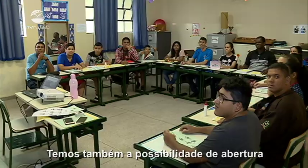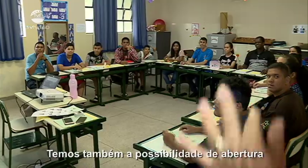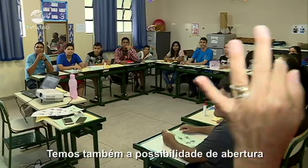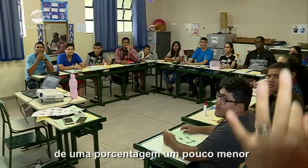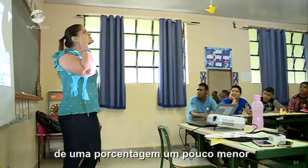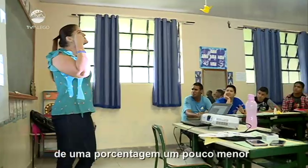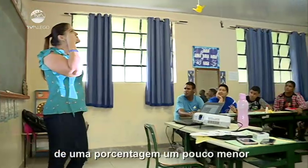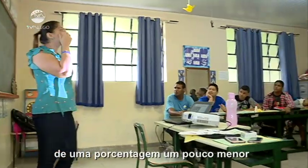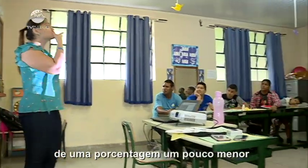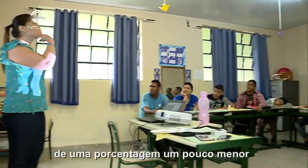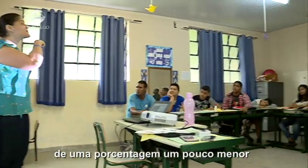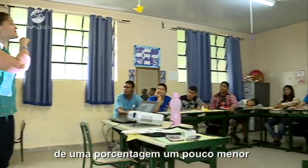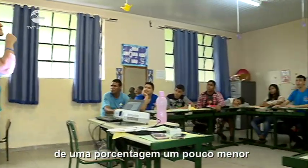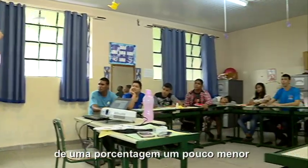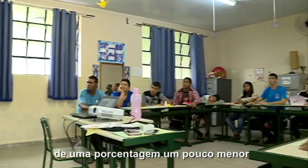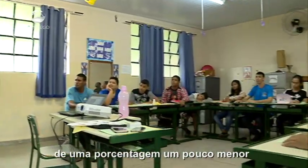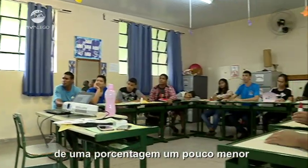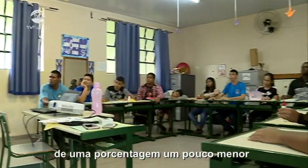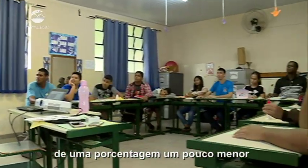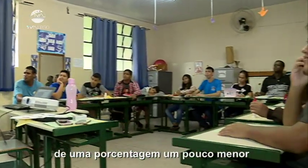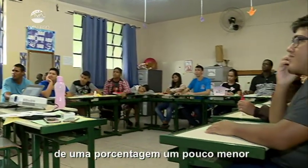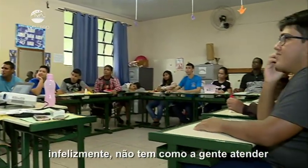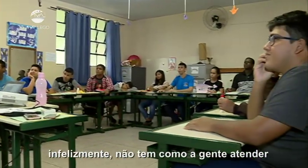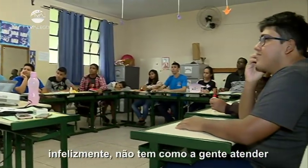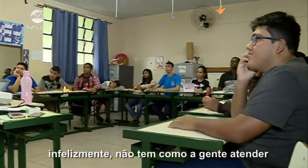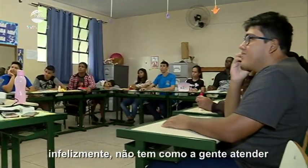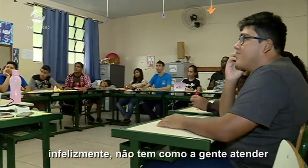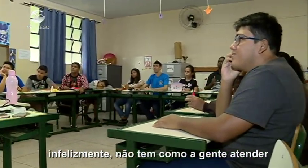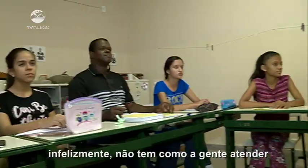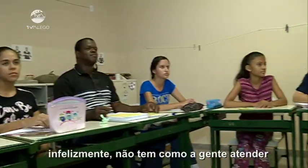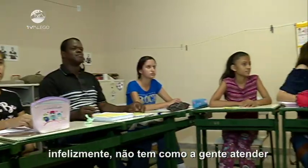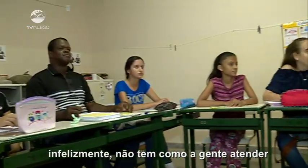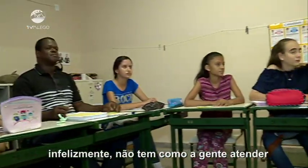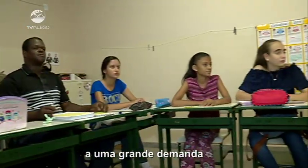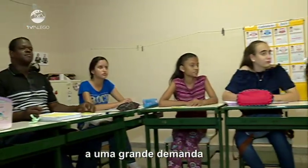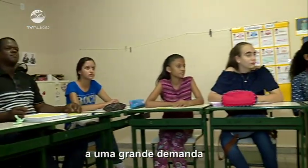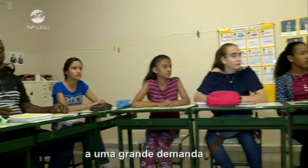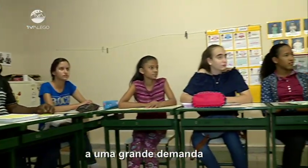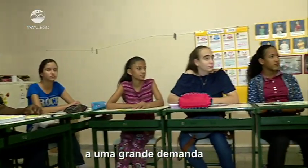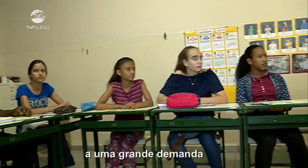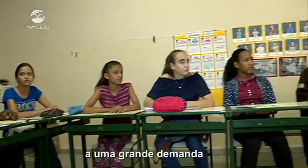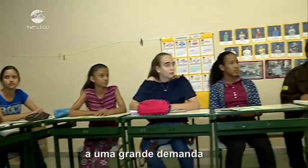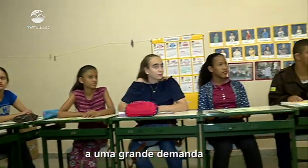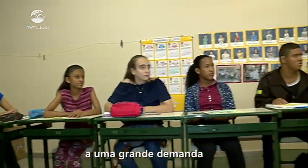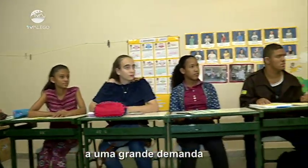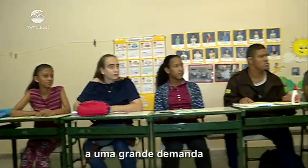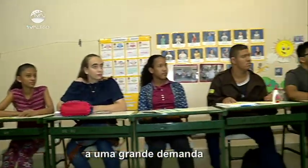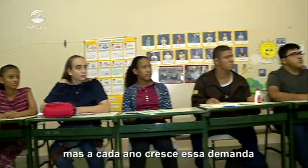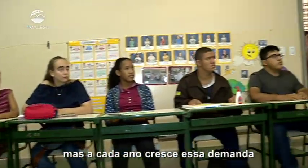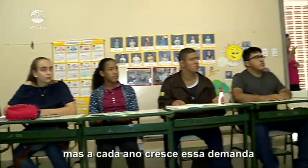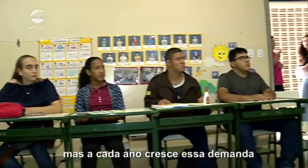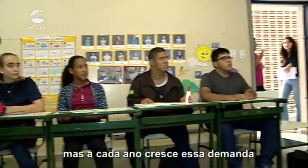de uma porcentagem um pouco menor, que infelizmente não tem como a gente atender a uma grande demanda, mas a cada